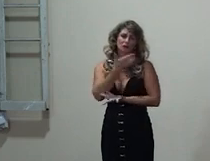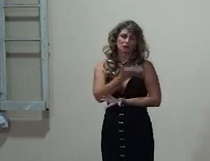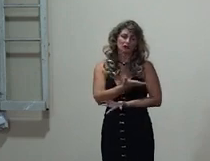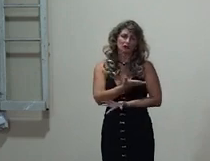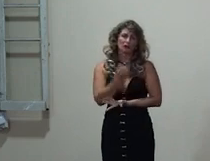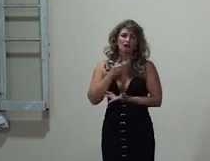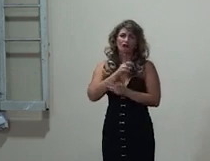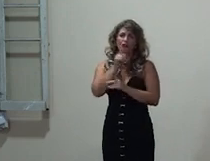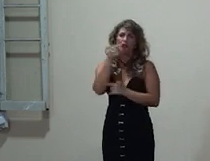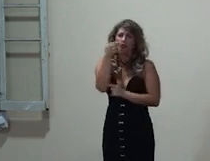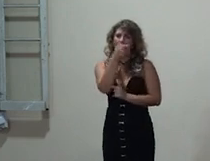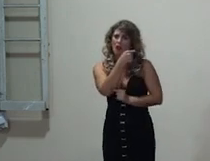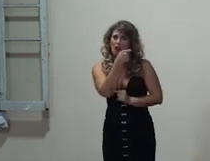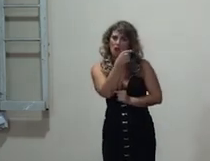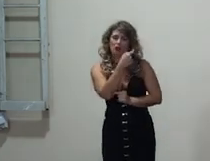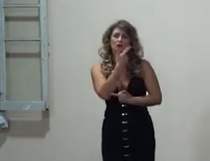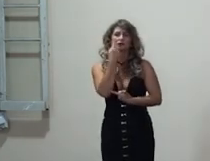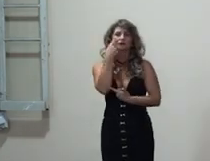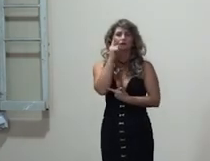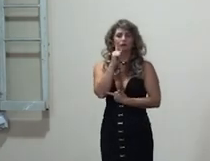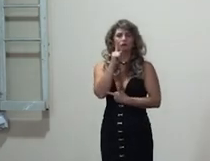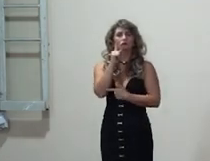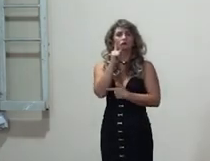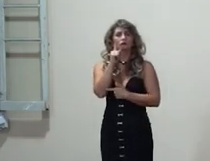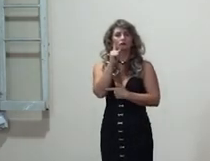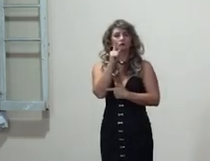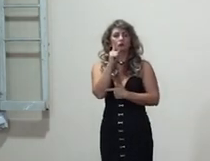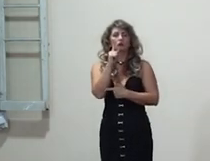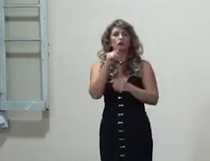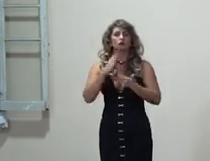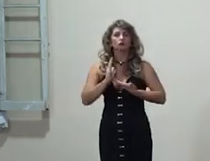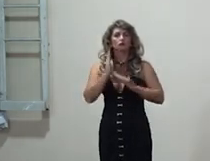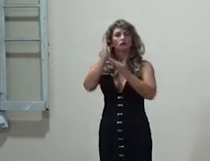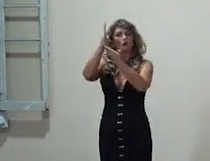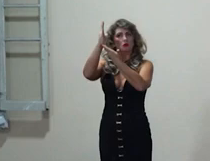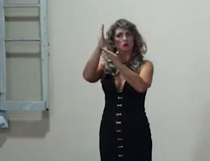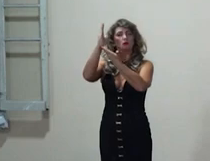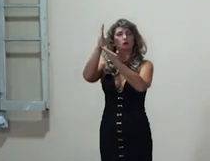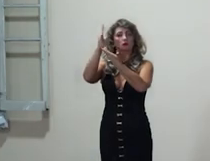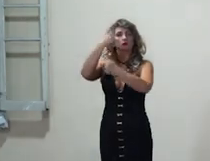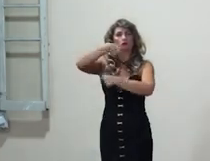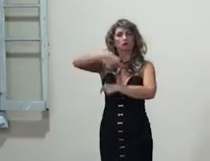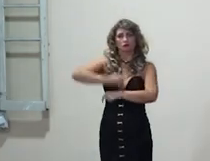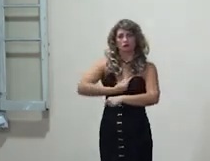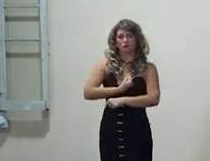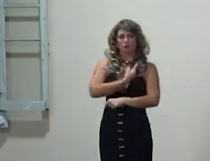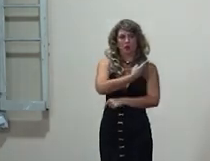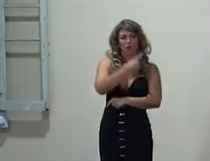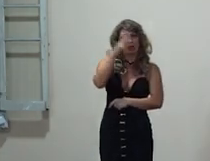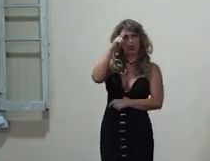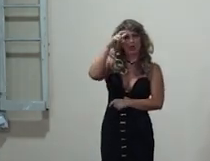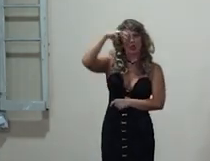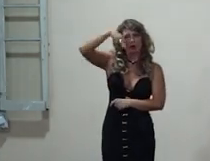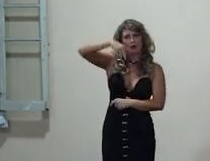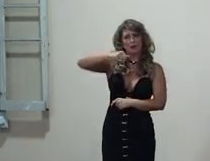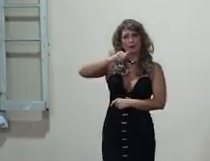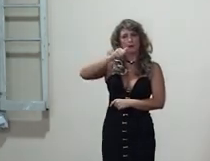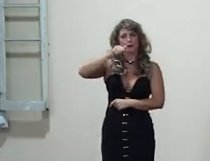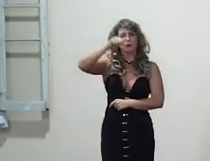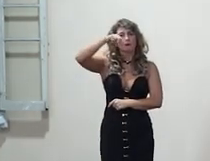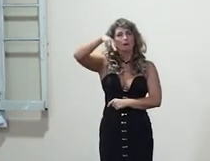Palacete Visconde Nácar com ele em funcionamento, com a Câmara Municipal funcionando. Quem lembra do seu Maneco da Casa